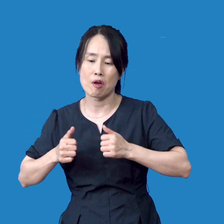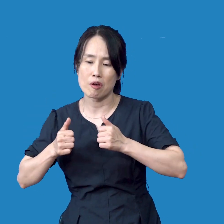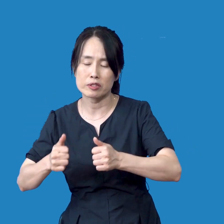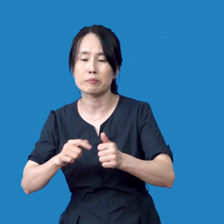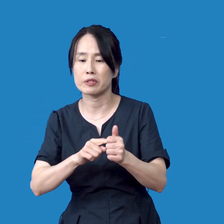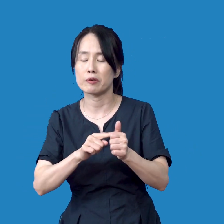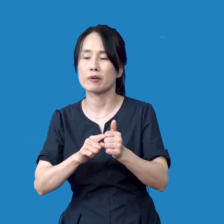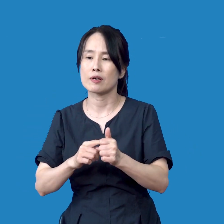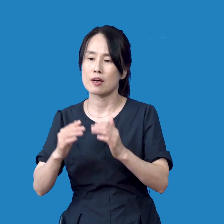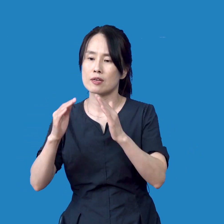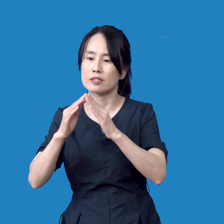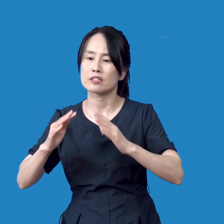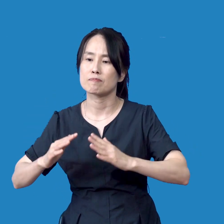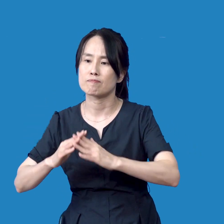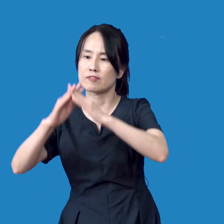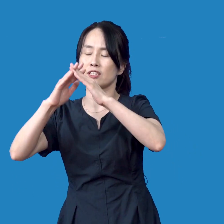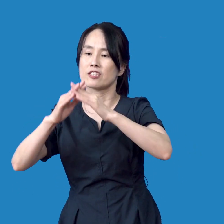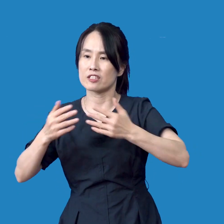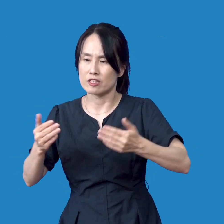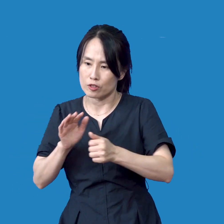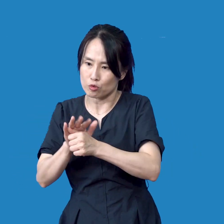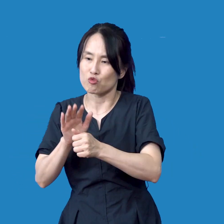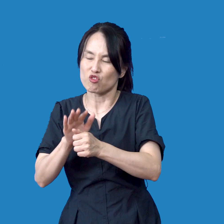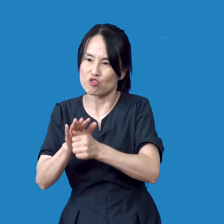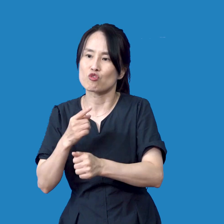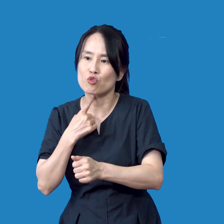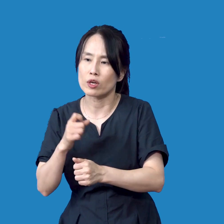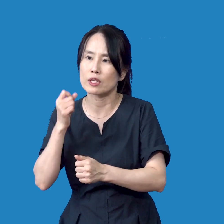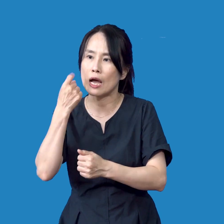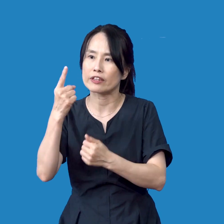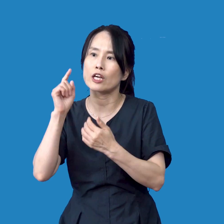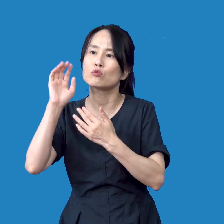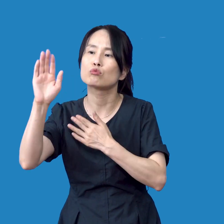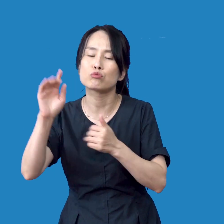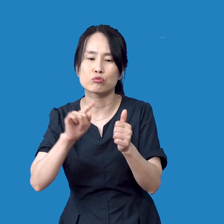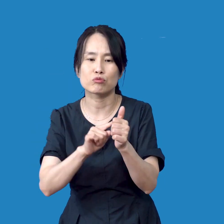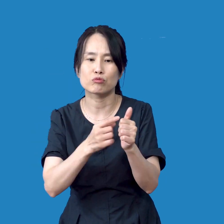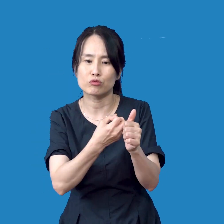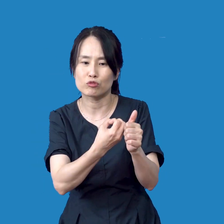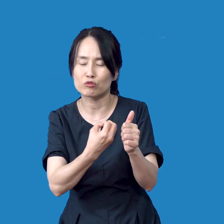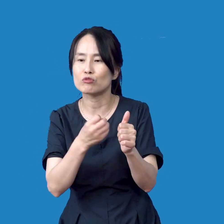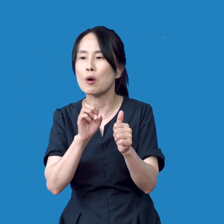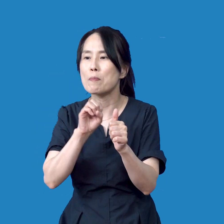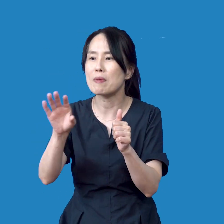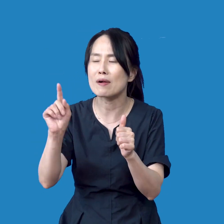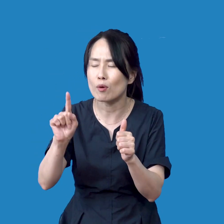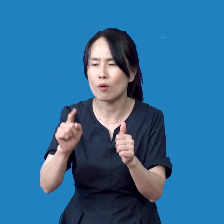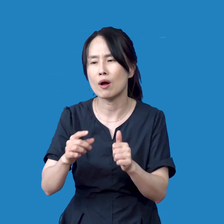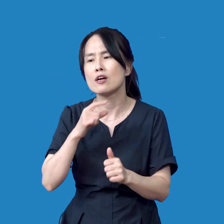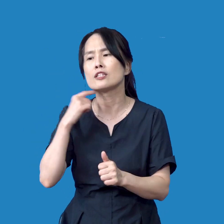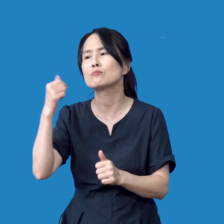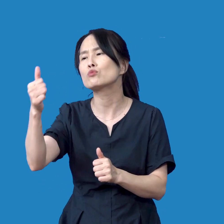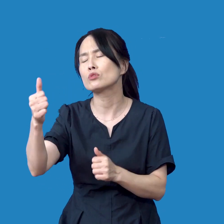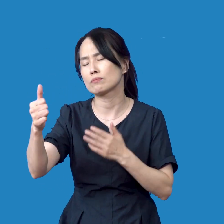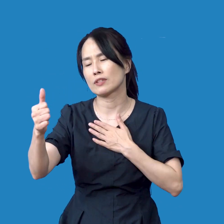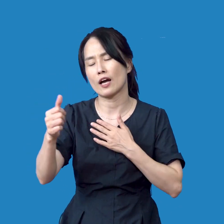일을 도왔습니다. 한 달쯤 지났는데 청년이 불쑥 이렇게 말합니다. 신부님, 저 죽지 않겠습니다.